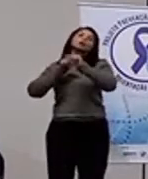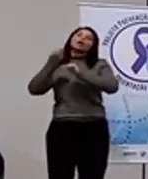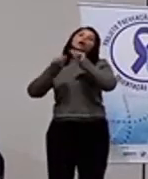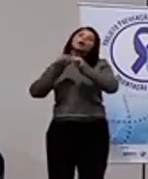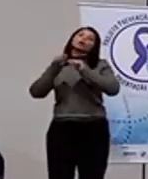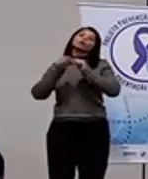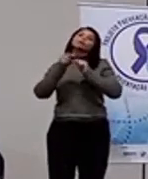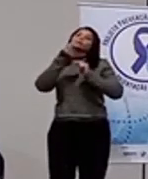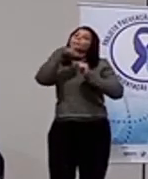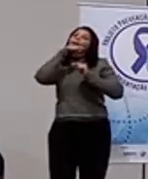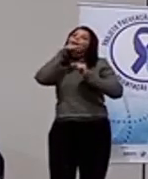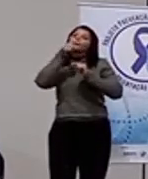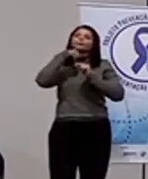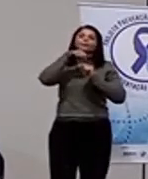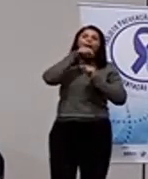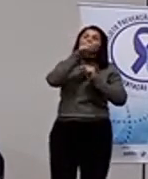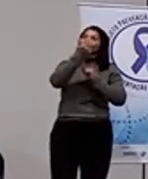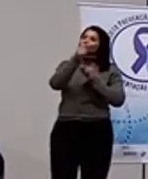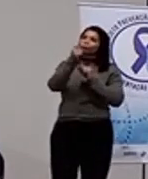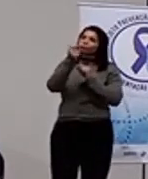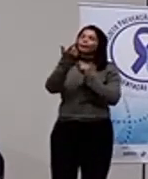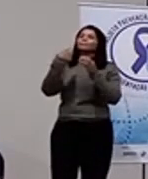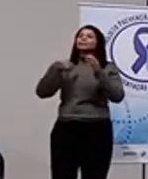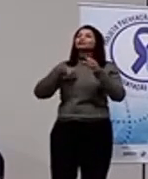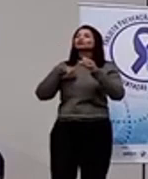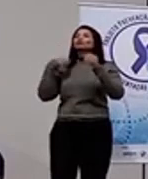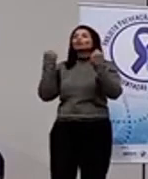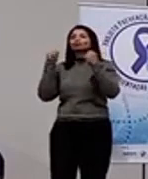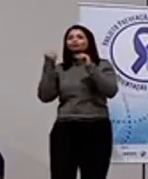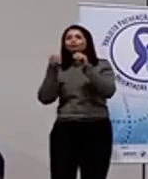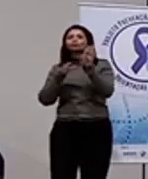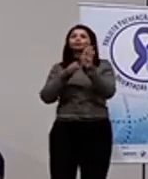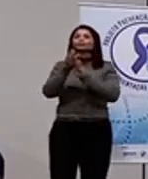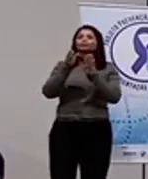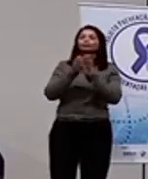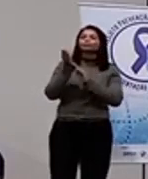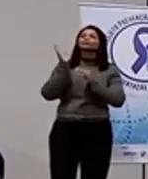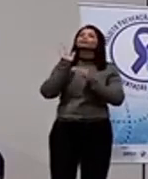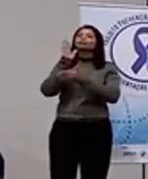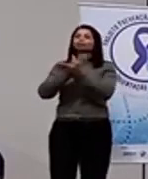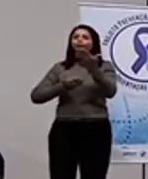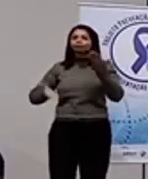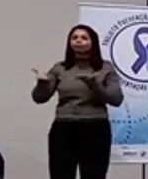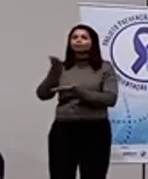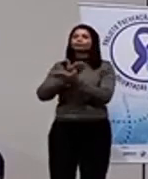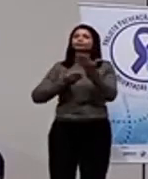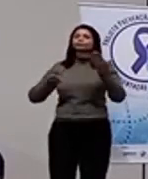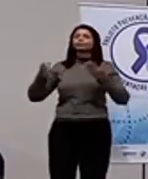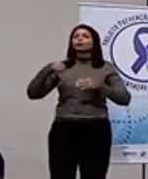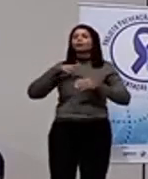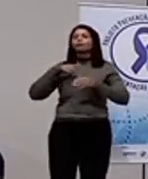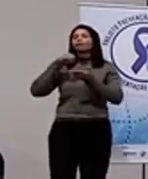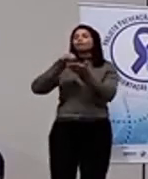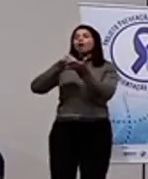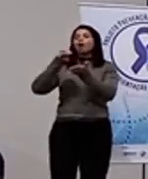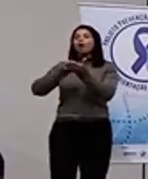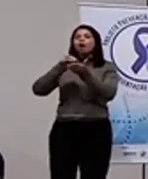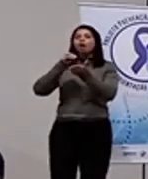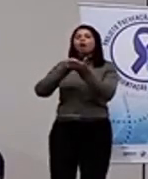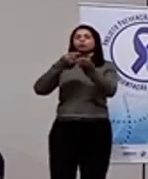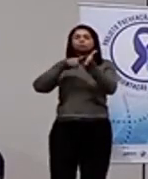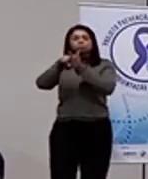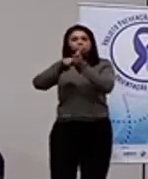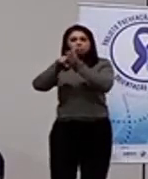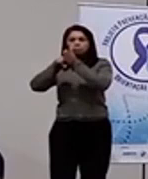nem mãe, mas que ela não tem uma terapia para ela. Falta de recursos para tanto investigar a doença, como para